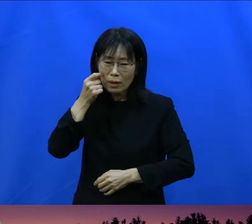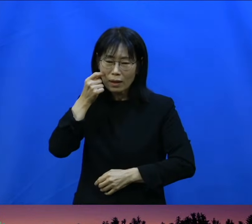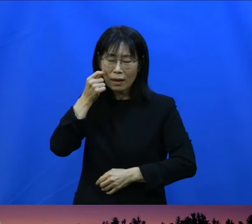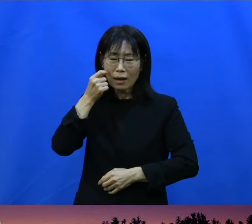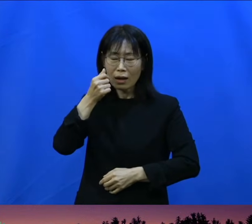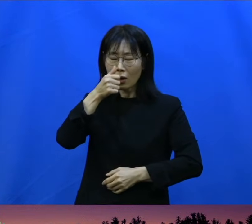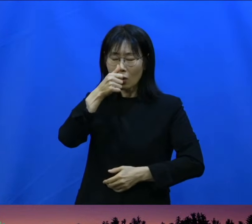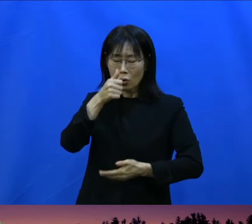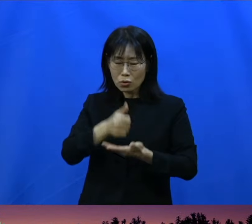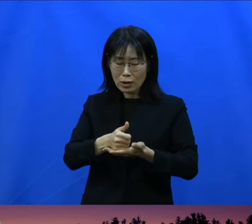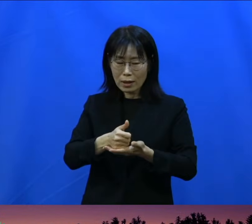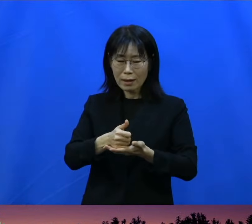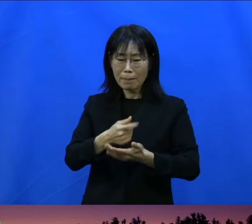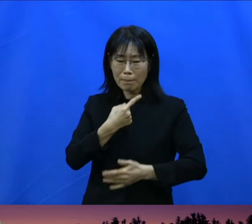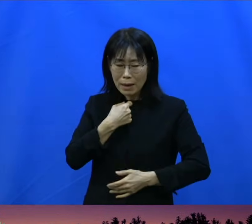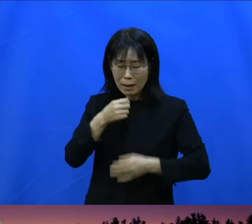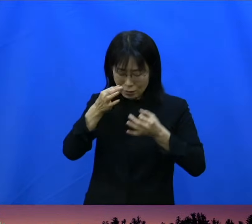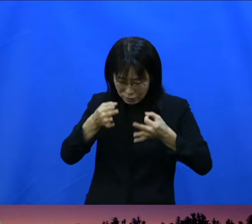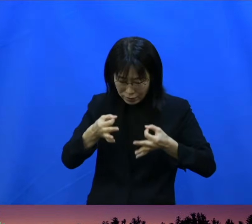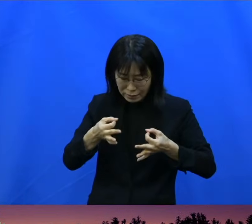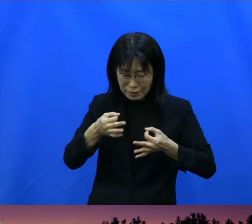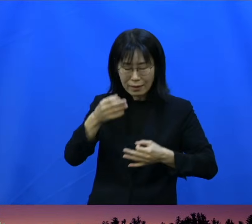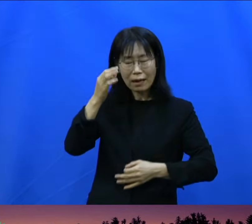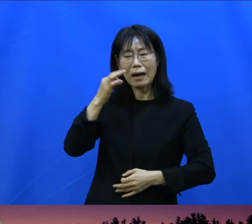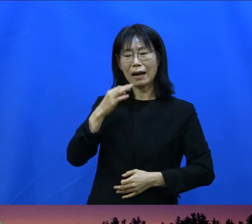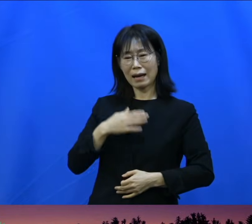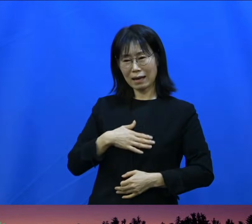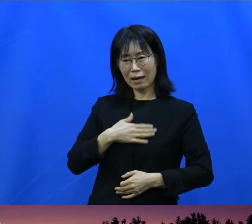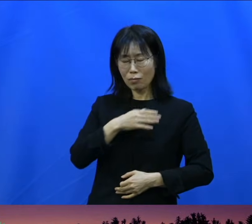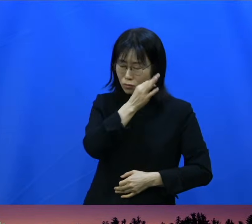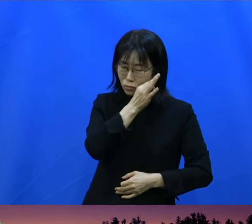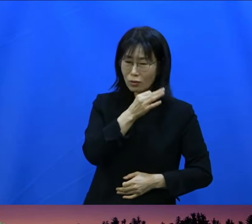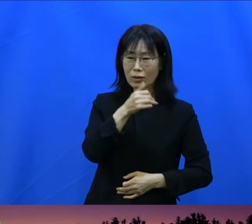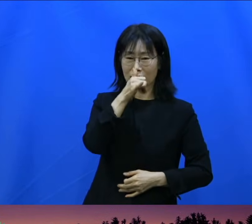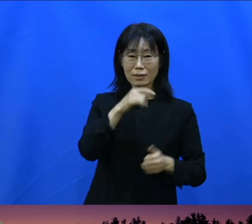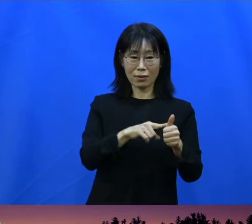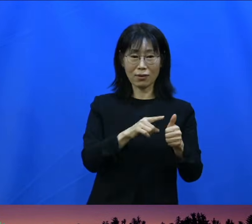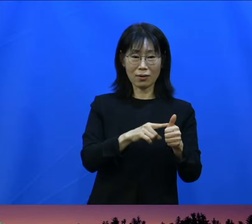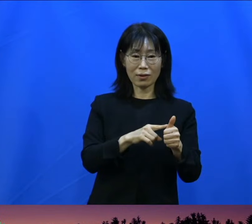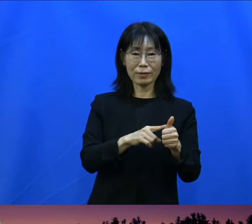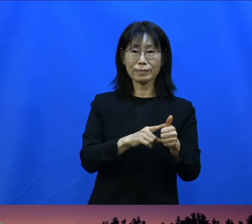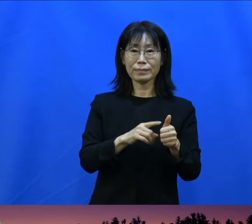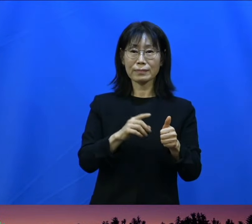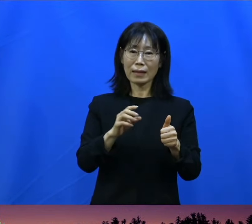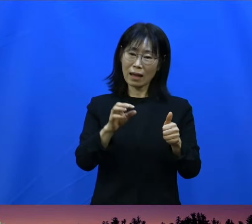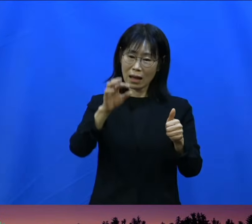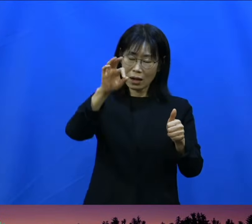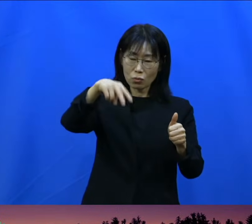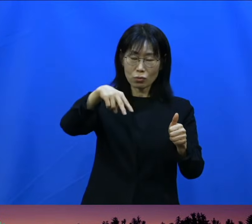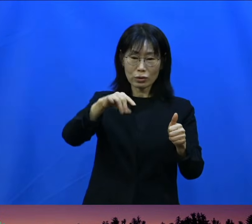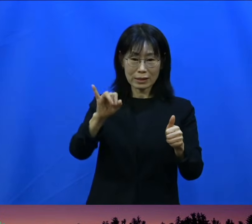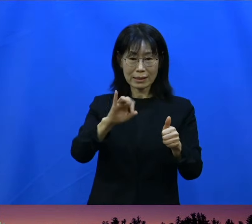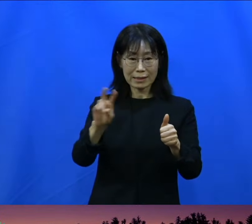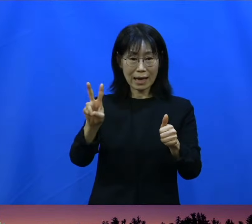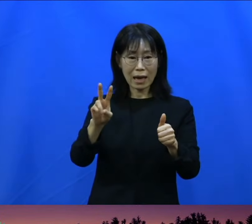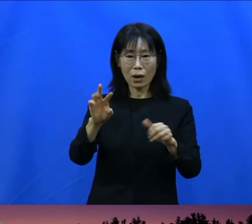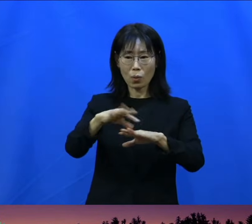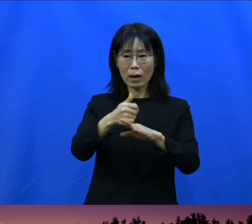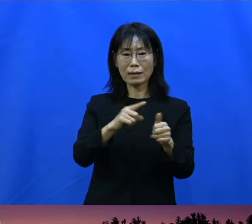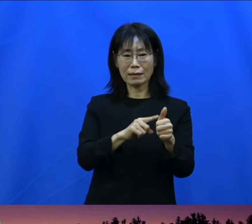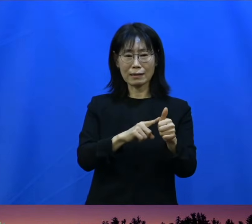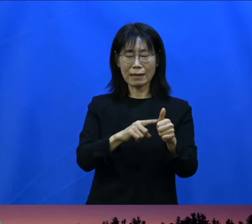여러분, 그리고 이 우시아 왕은요, 그 모든 업적에도 불구하고 단 하나, 하나님의 거룩을 침해한 거, 끝난